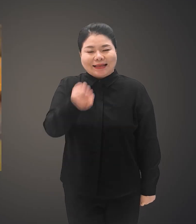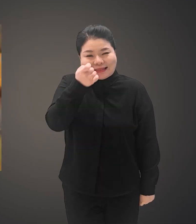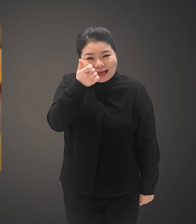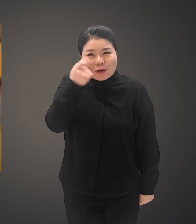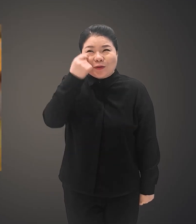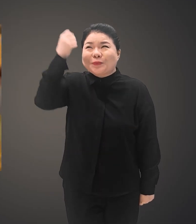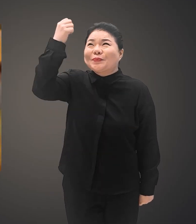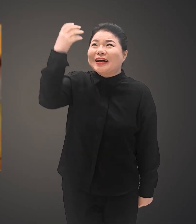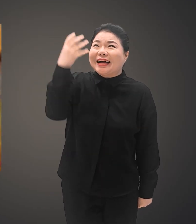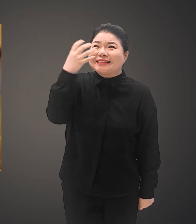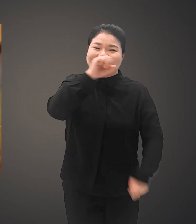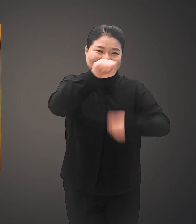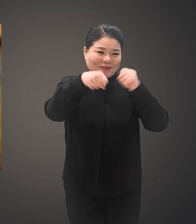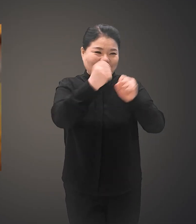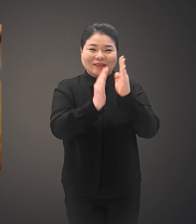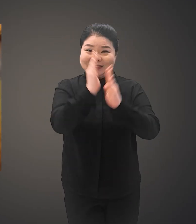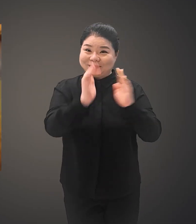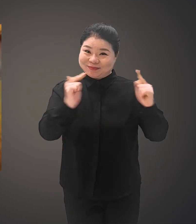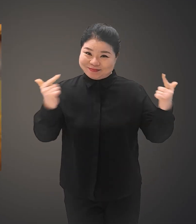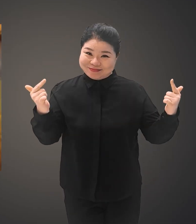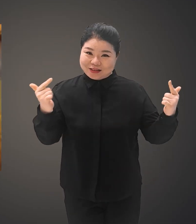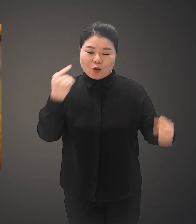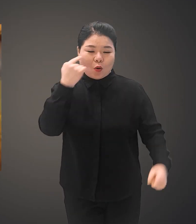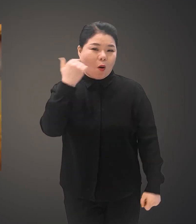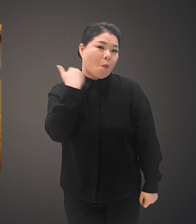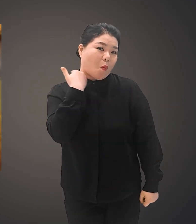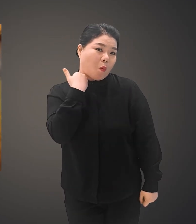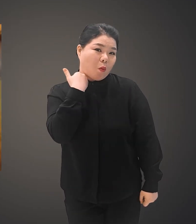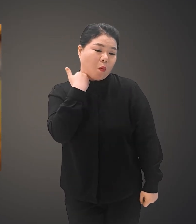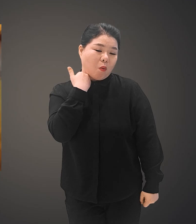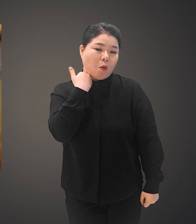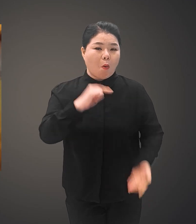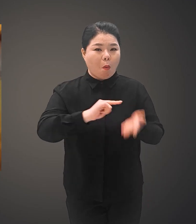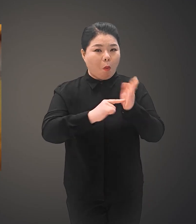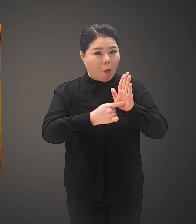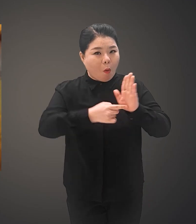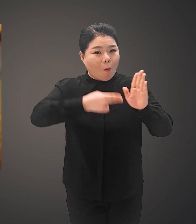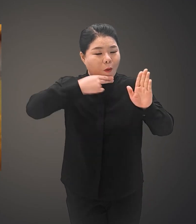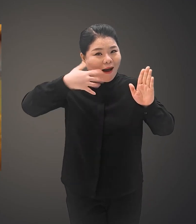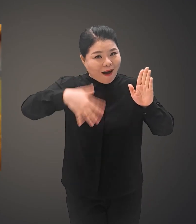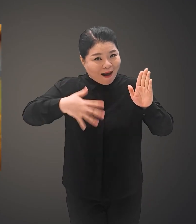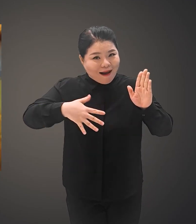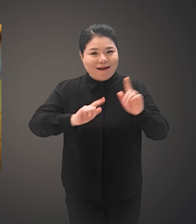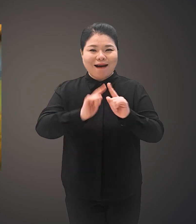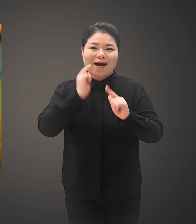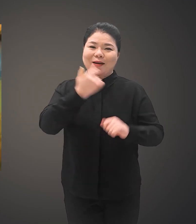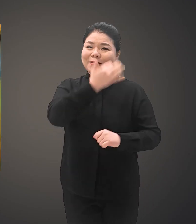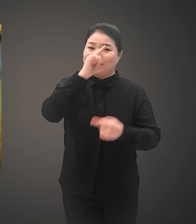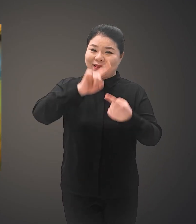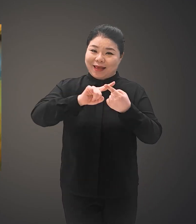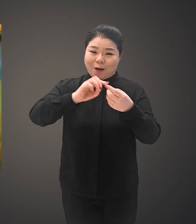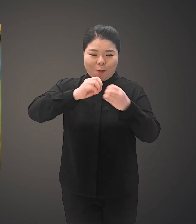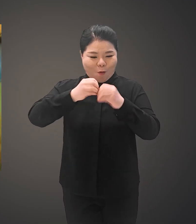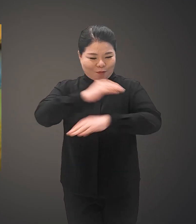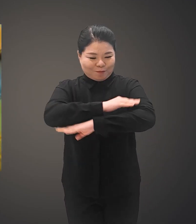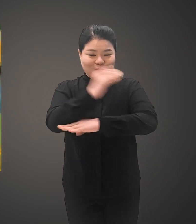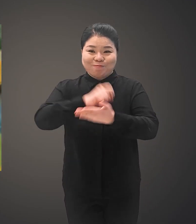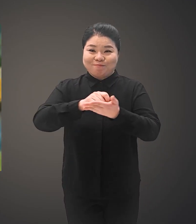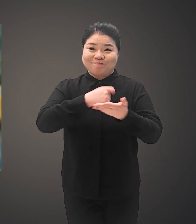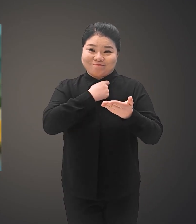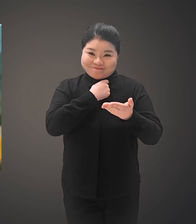작고 눈부신 동식물들, 눈에 보이지 않거나 아직 말해지지 않은 아름다움에 대한